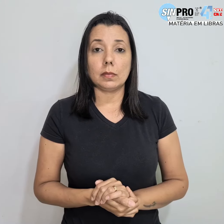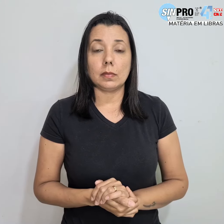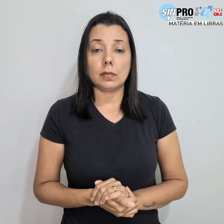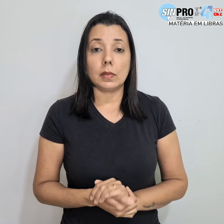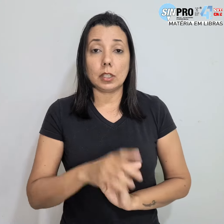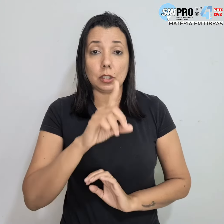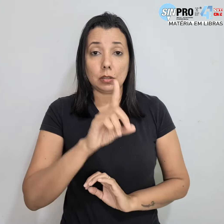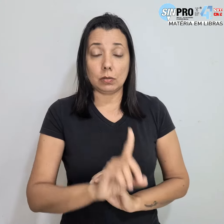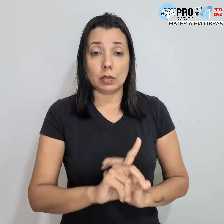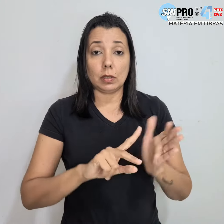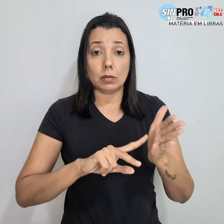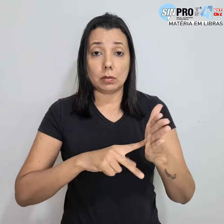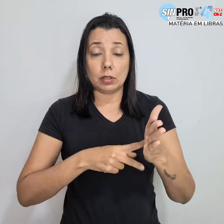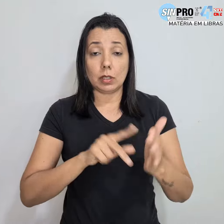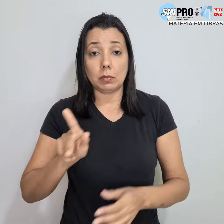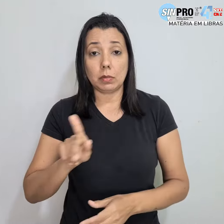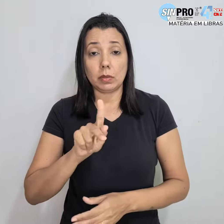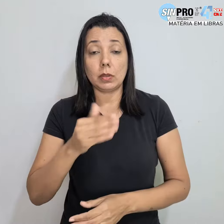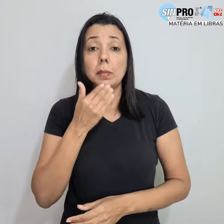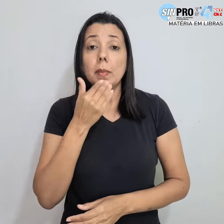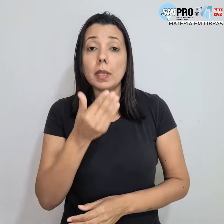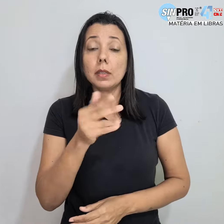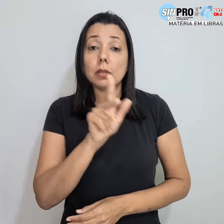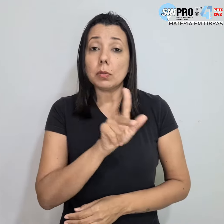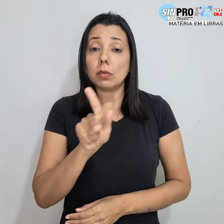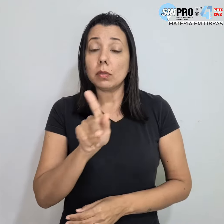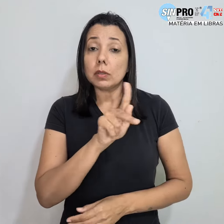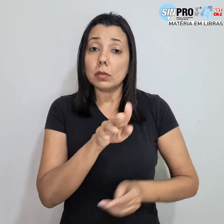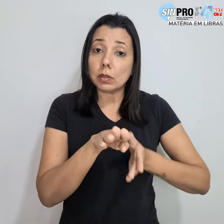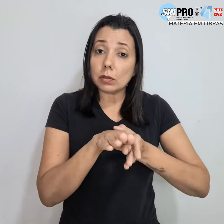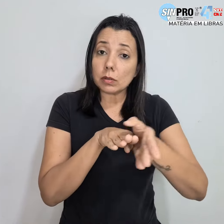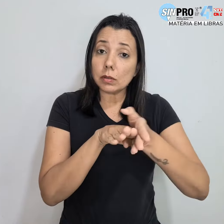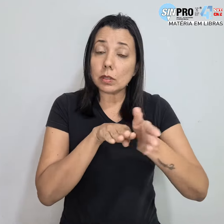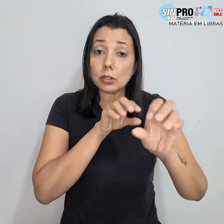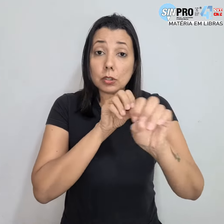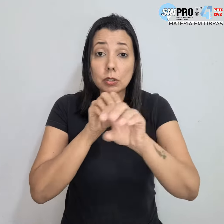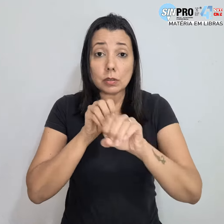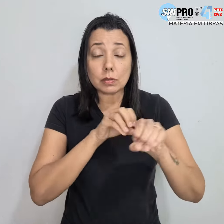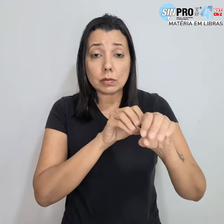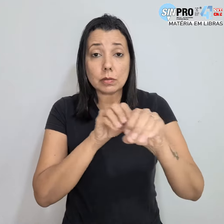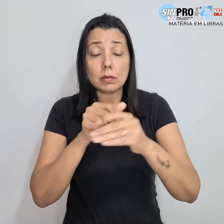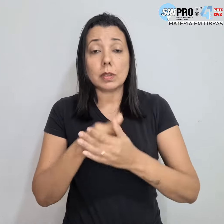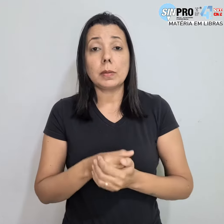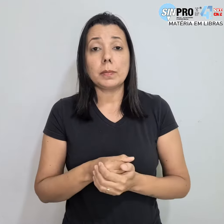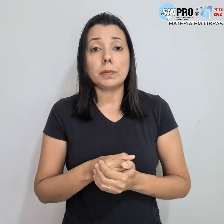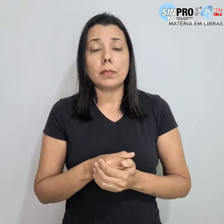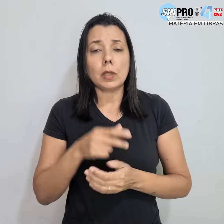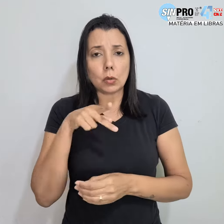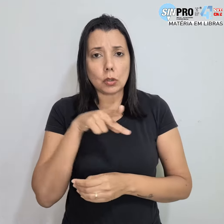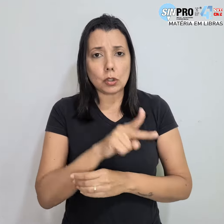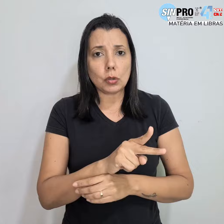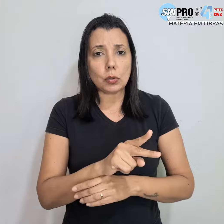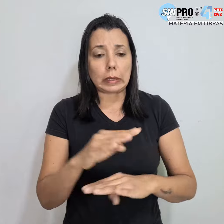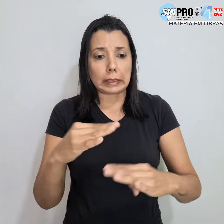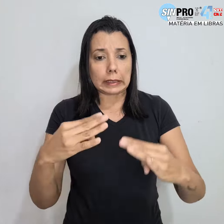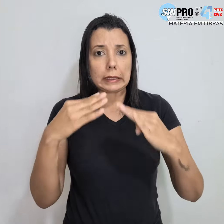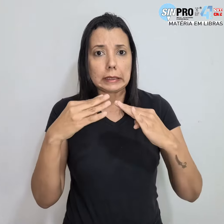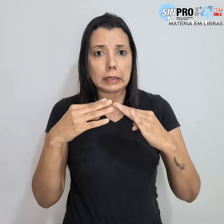A diretoria do Simpro pede aos professores e orientadores educacionais que se mantenham em alerta